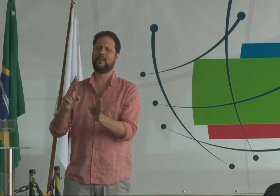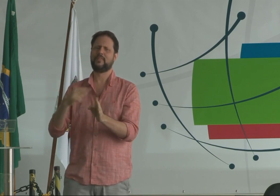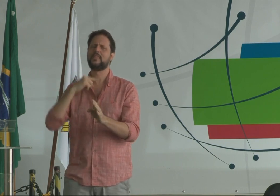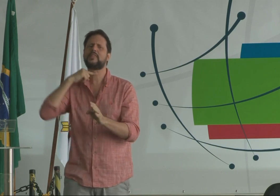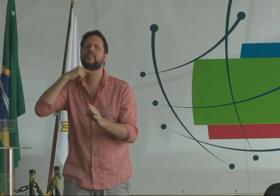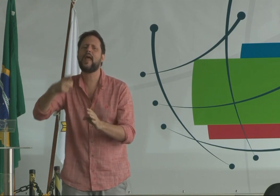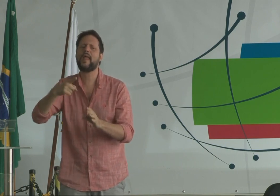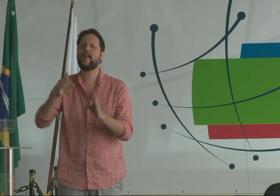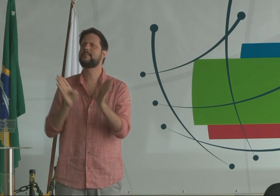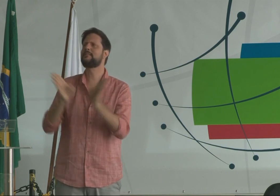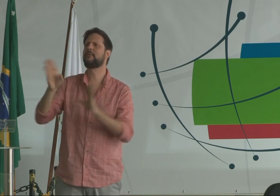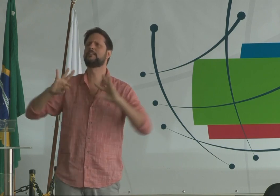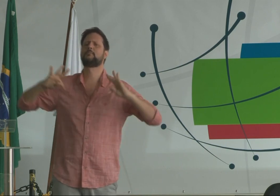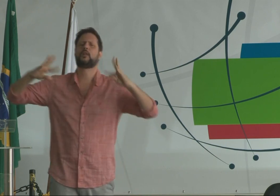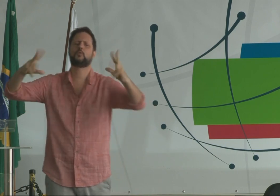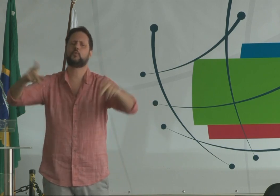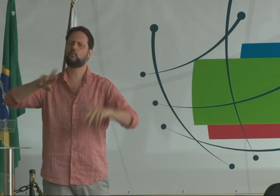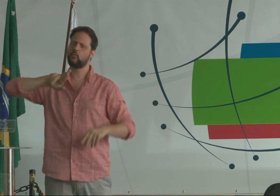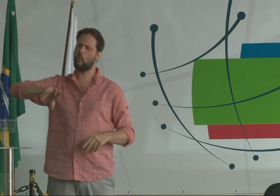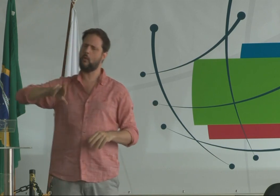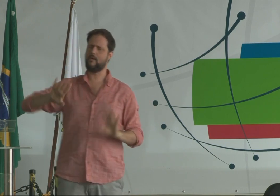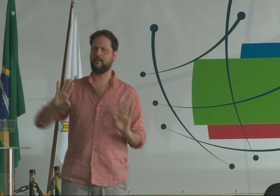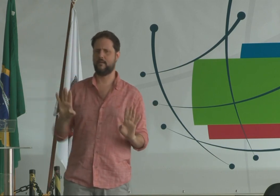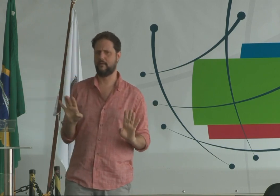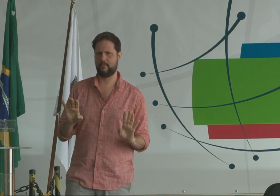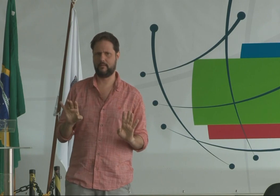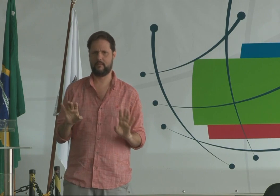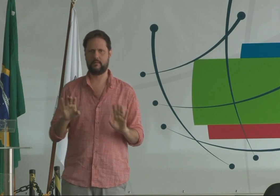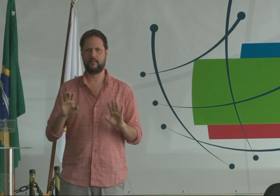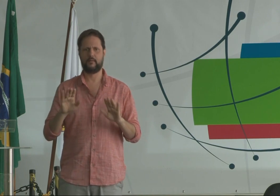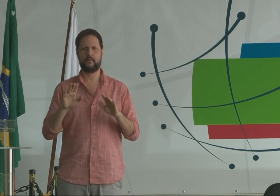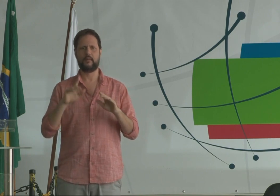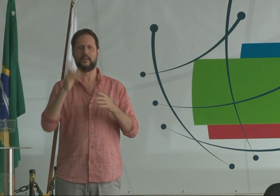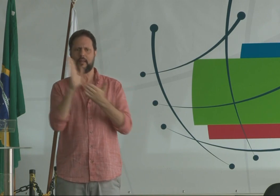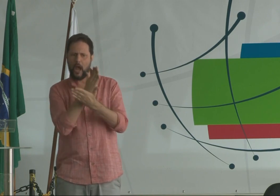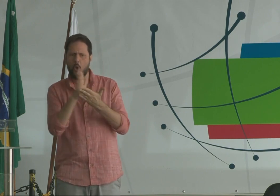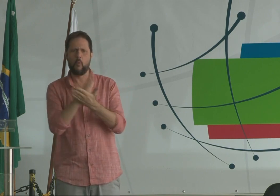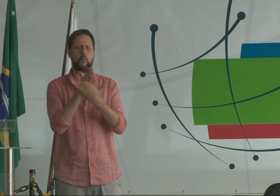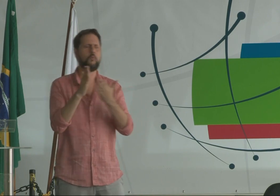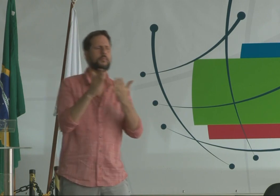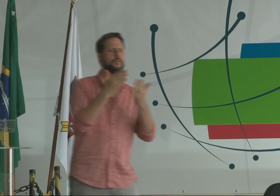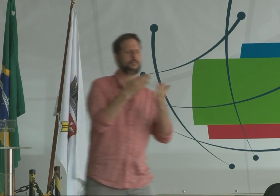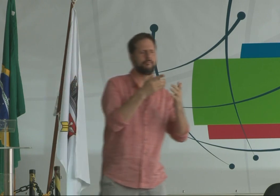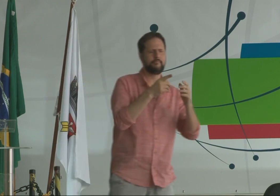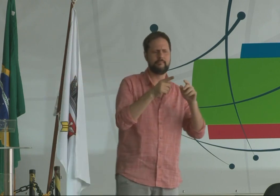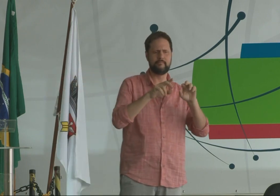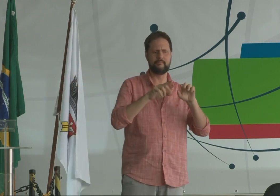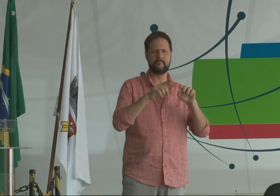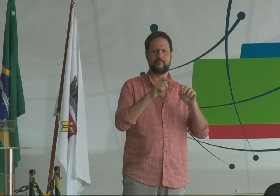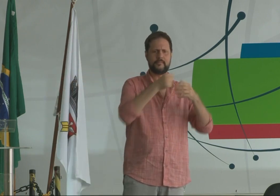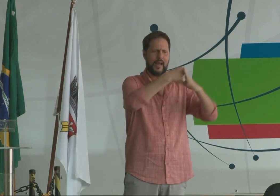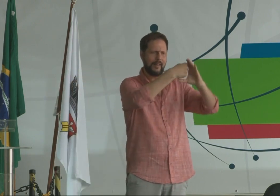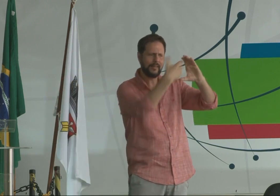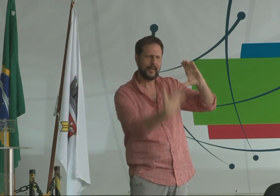E claro que não. E eu duvido que, algum dia, a vai conseguir, de fato, começar a acessibilidade que seja universal. A gente